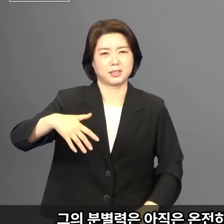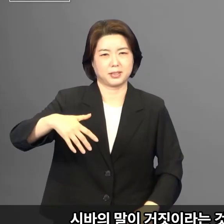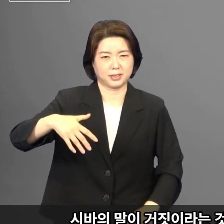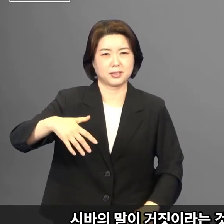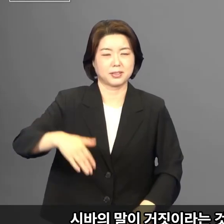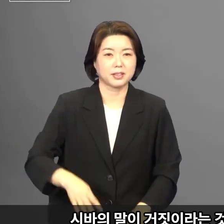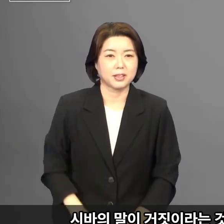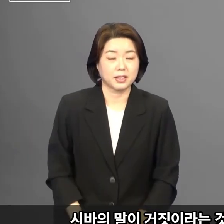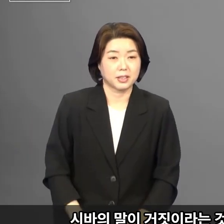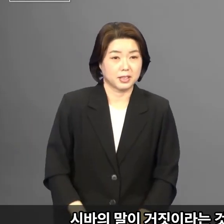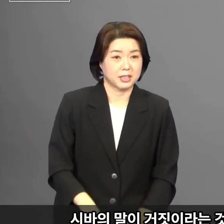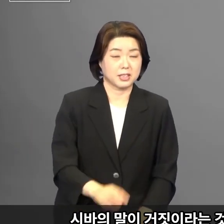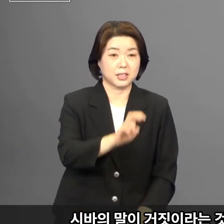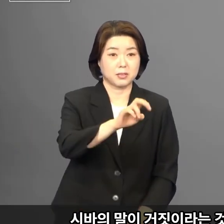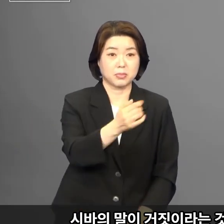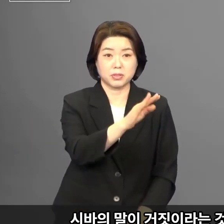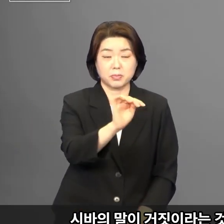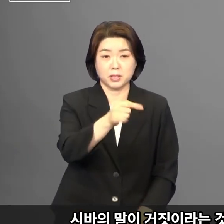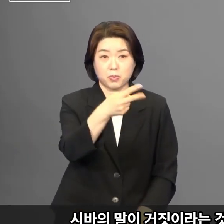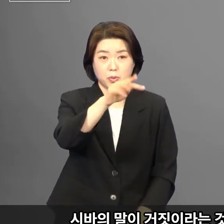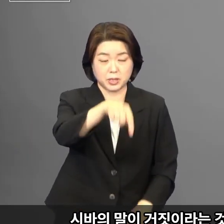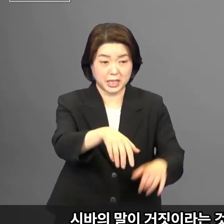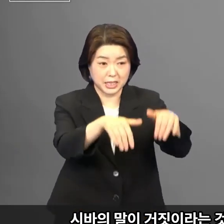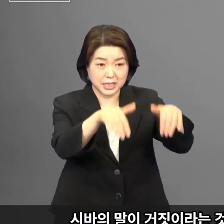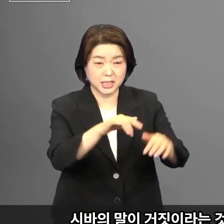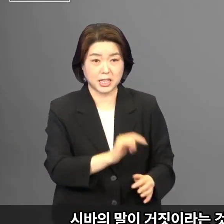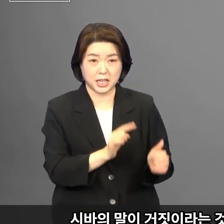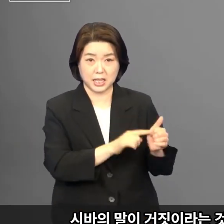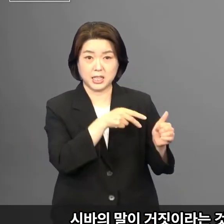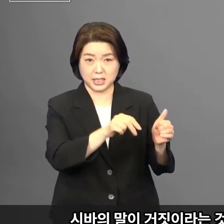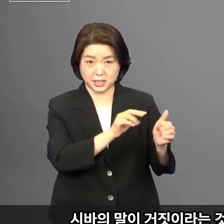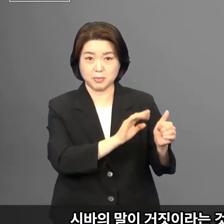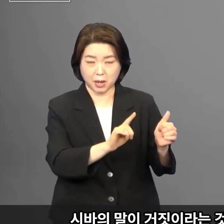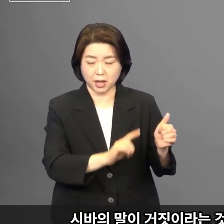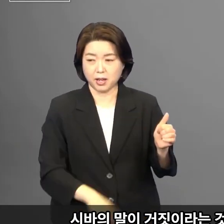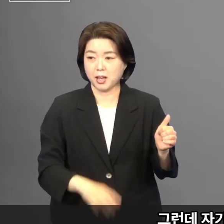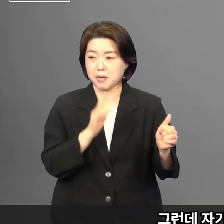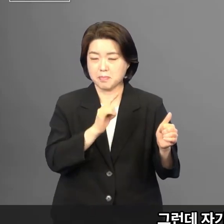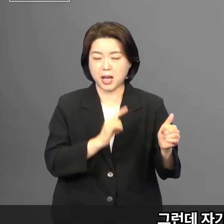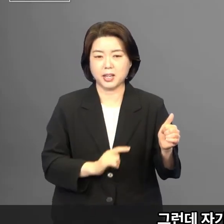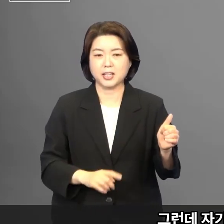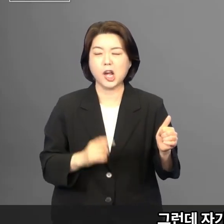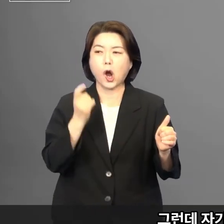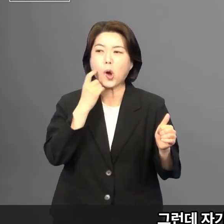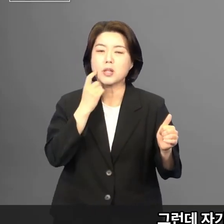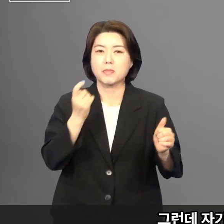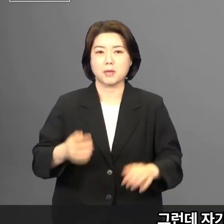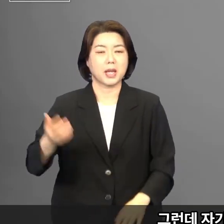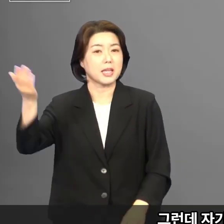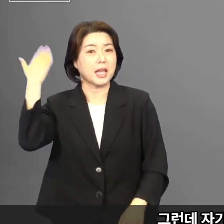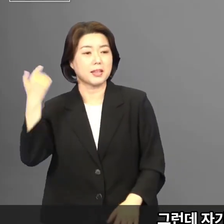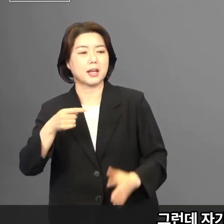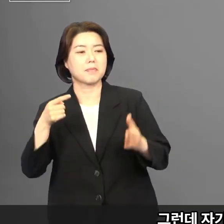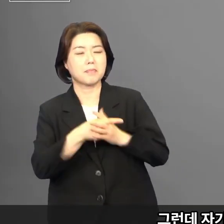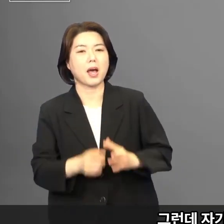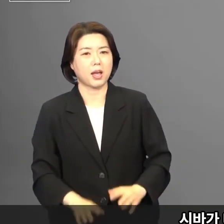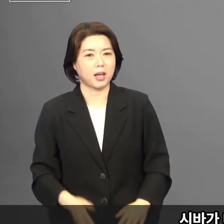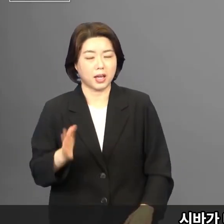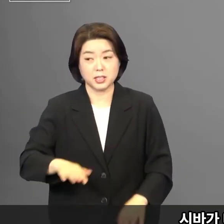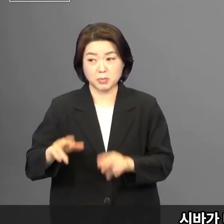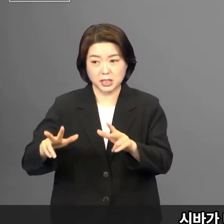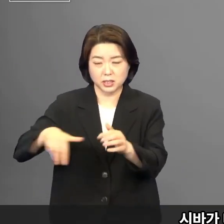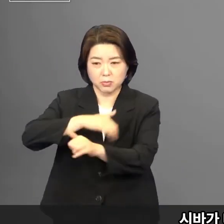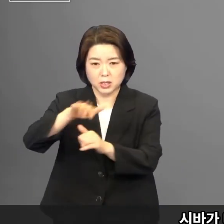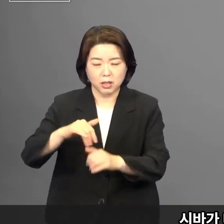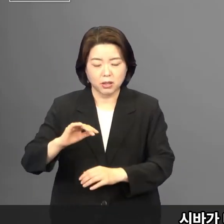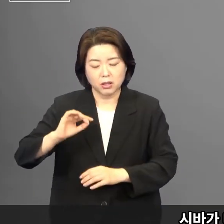때문에 시바의 말이 거짓이라는 것을 예전 같았으면 간파했을 텐데 자기가 너무 어려우니